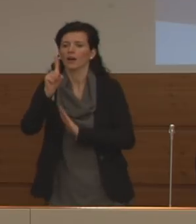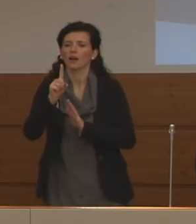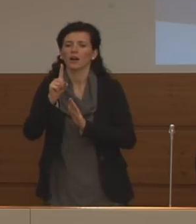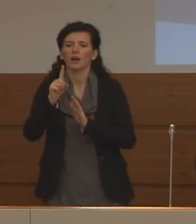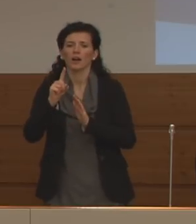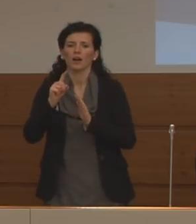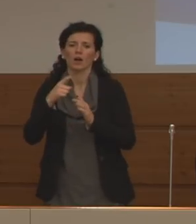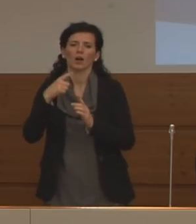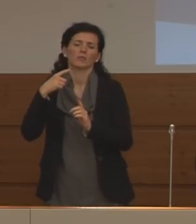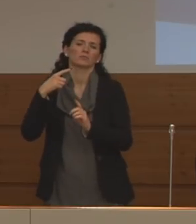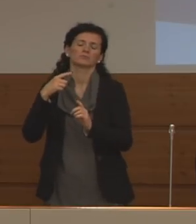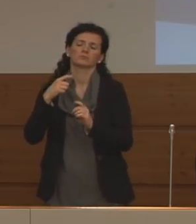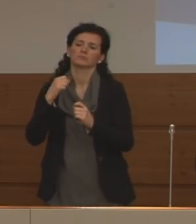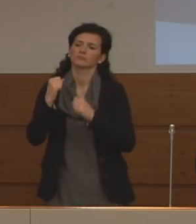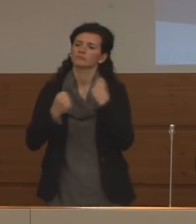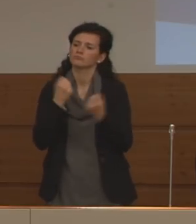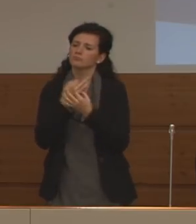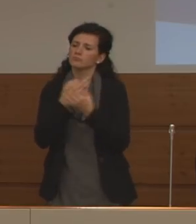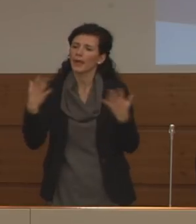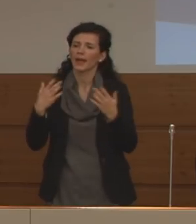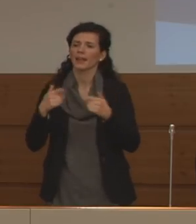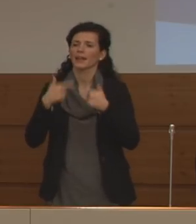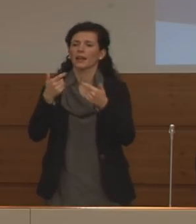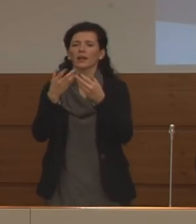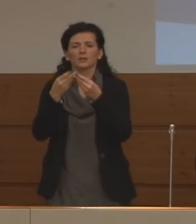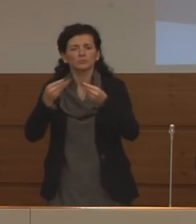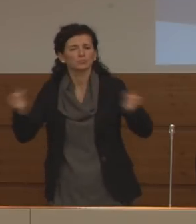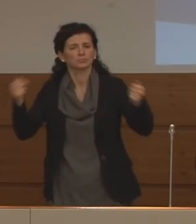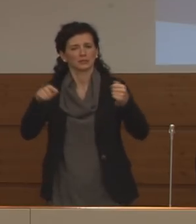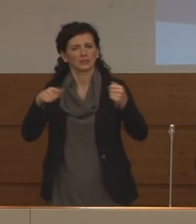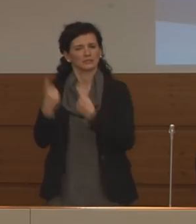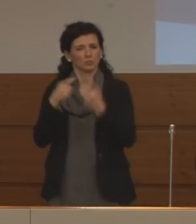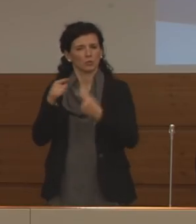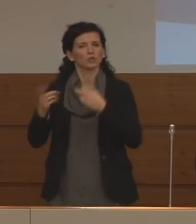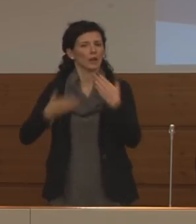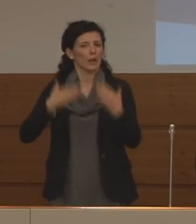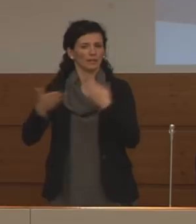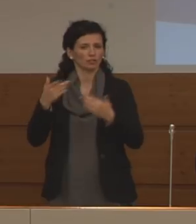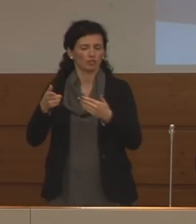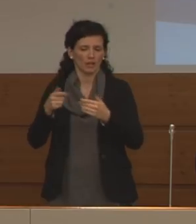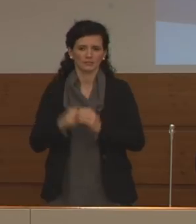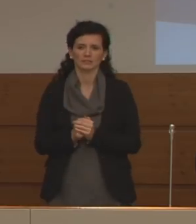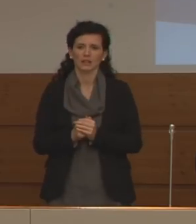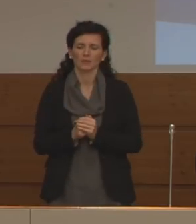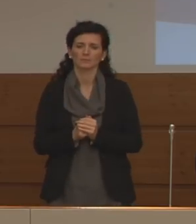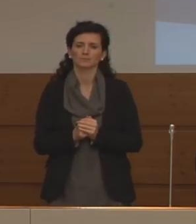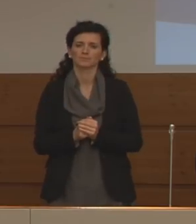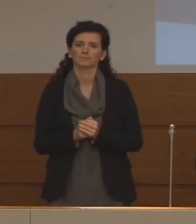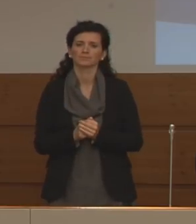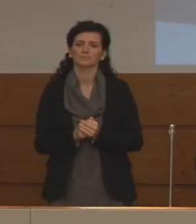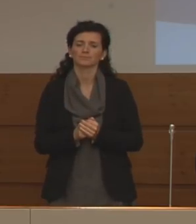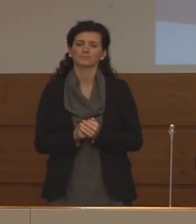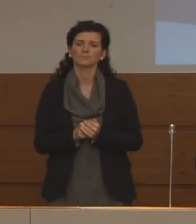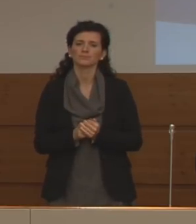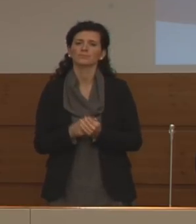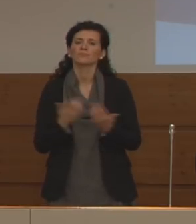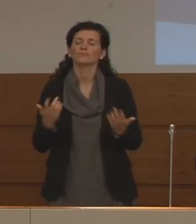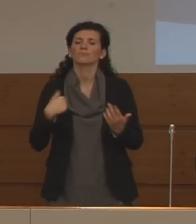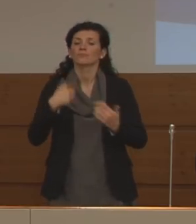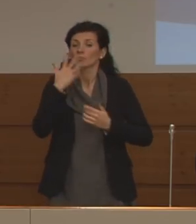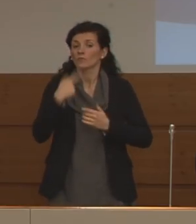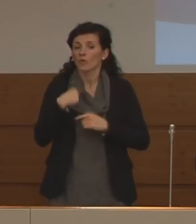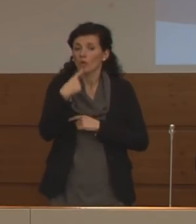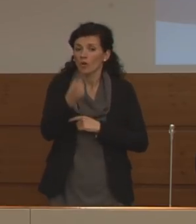aspetto vorrei spendere una parte importante del mio intervento per